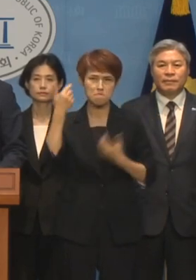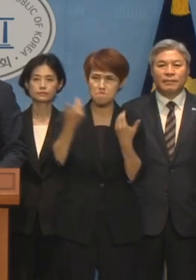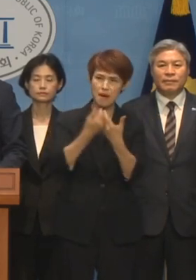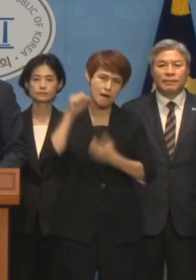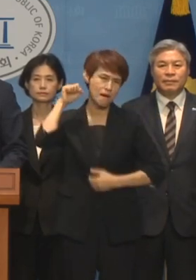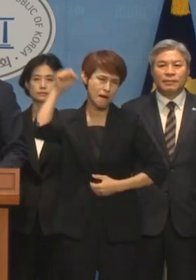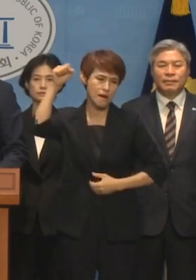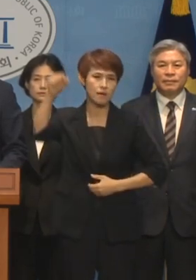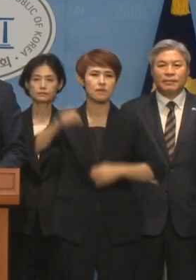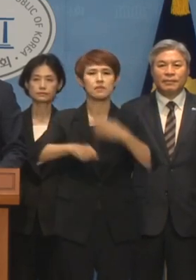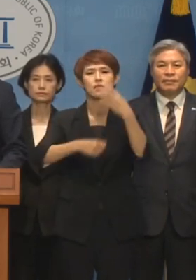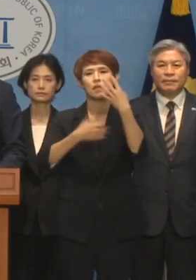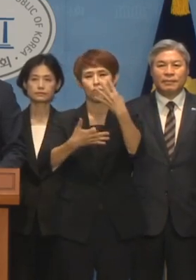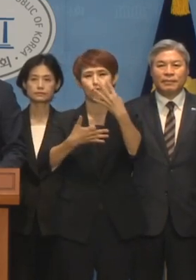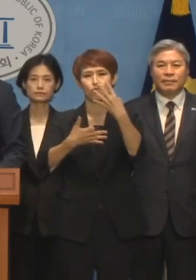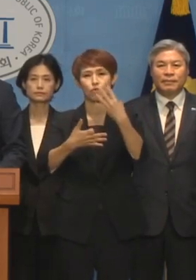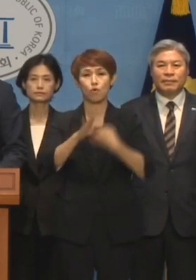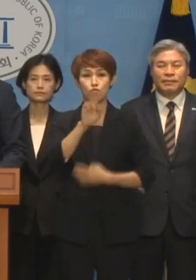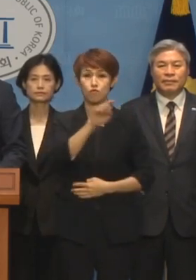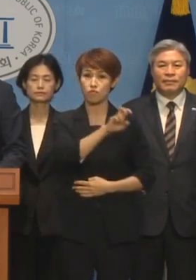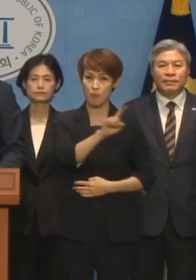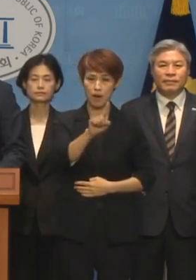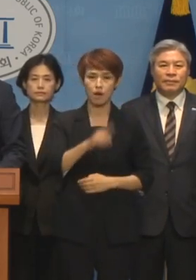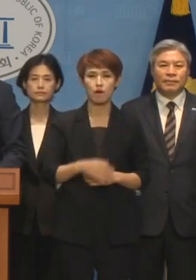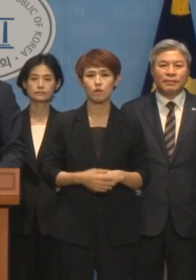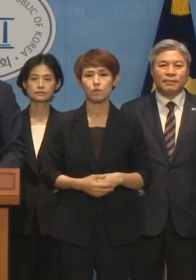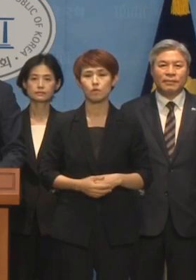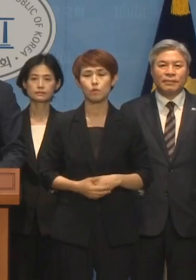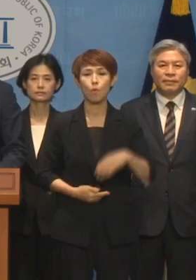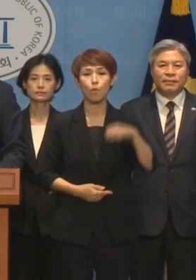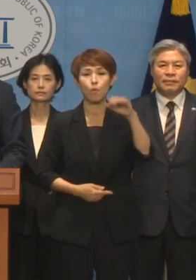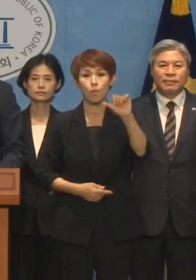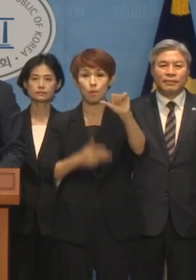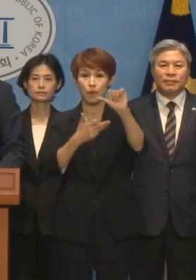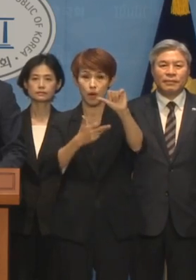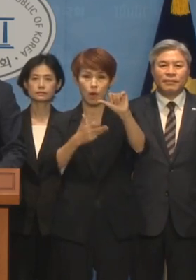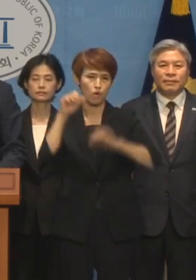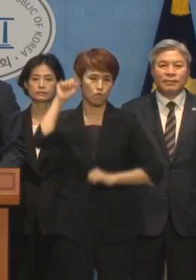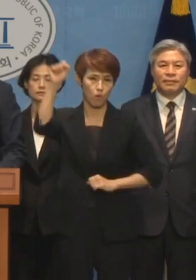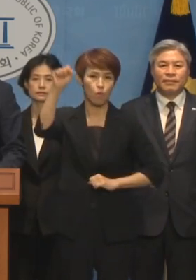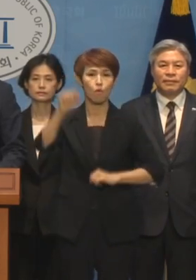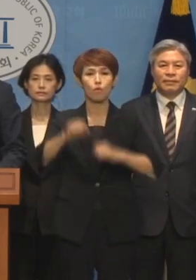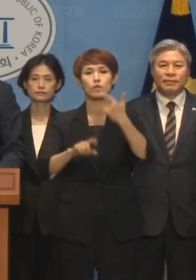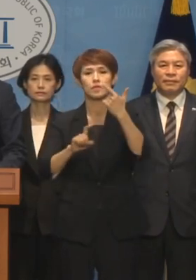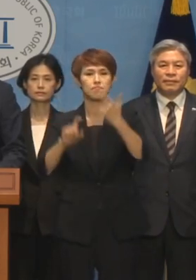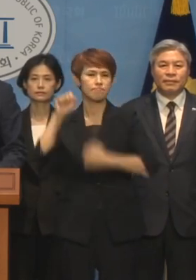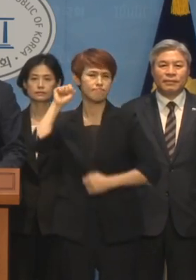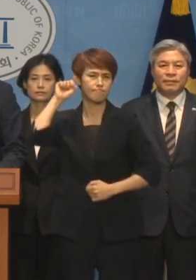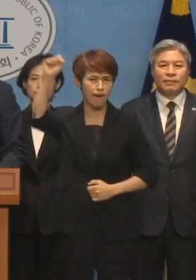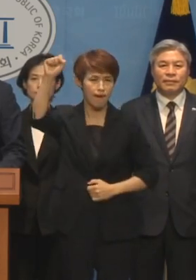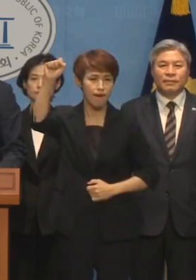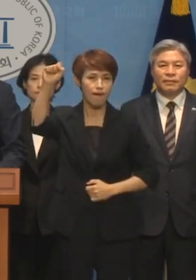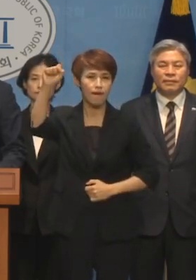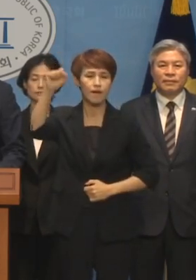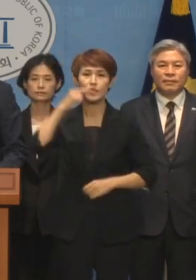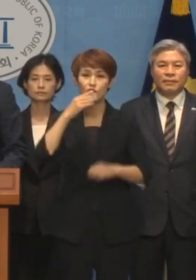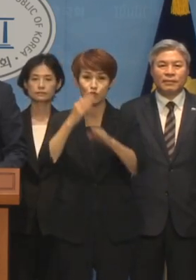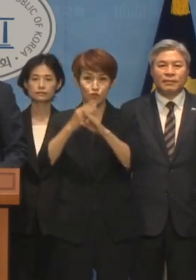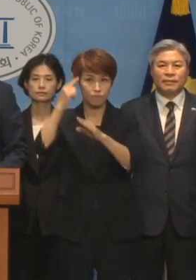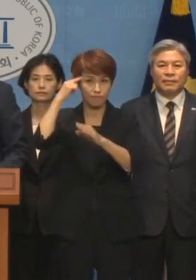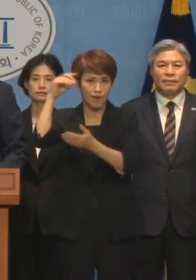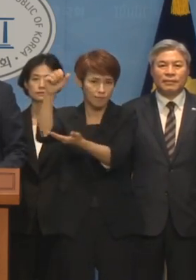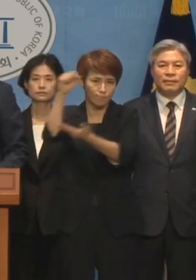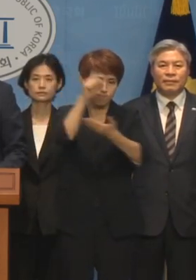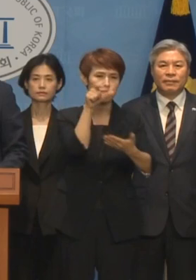혁명, 부마민주항쟁과 5.18 민주화운동, 60 항쟁의 민주 이념을 계승하고